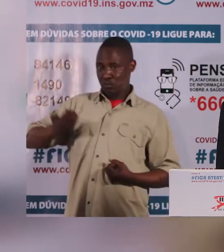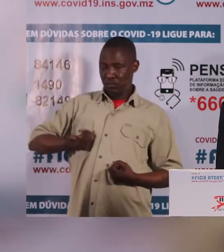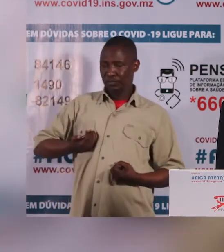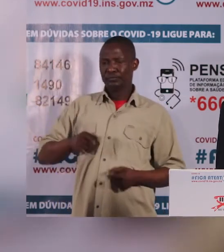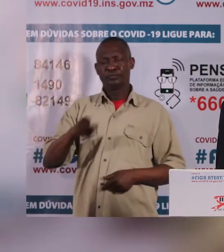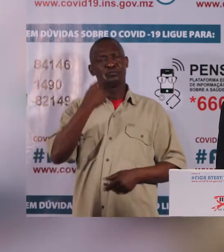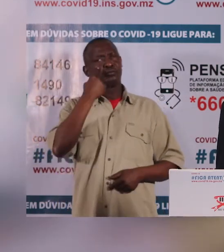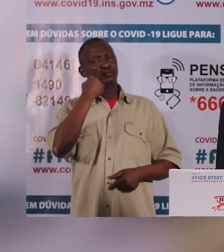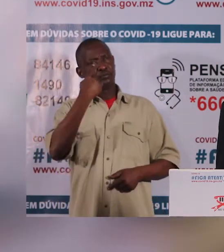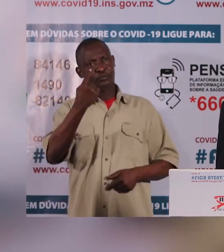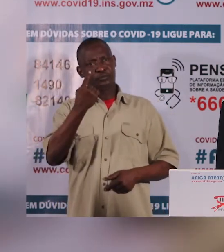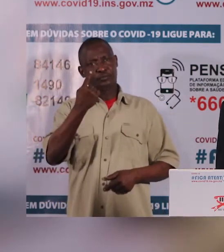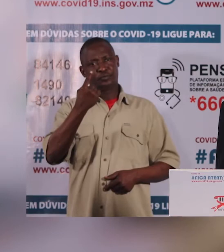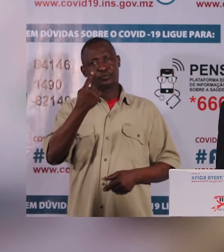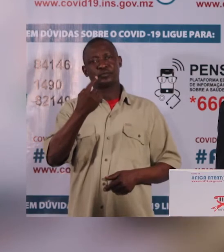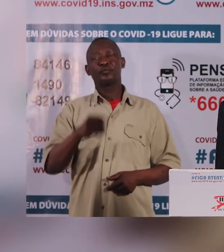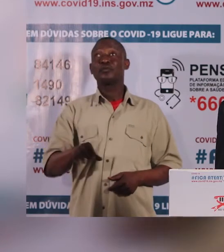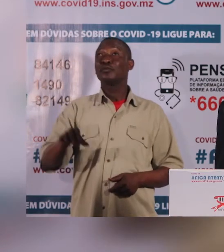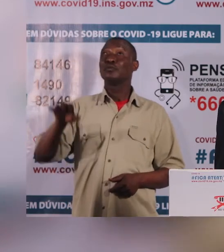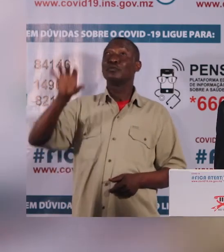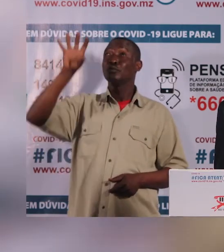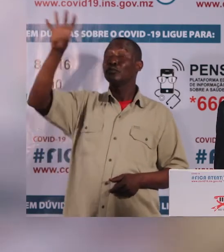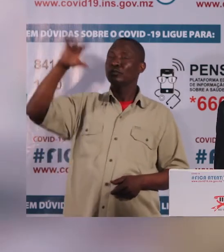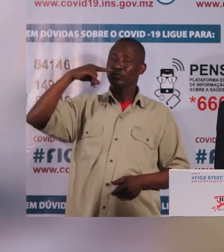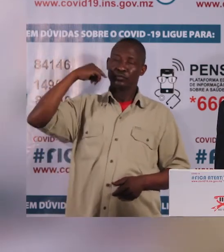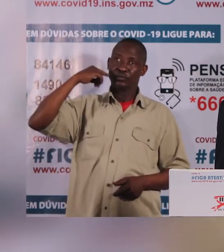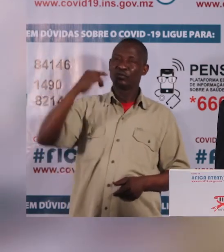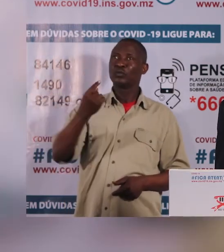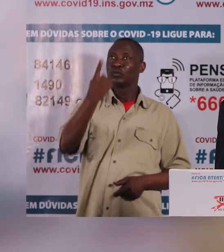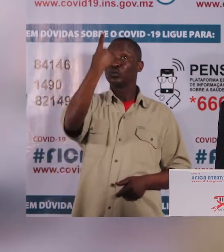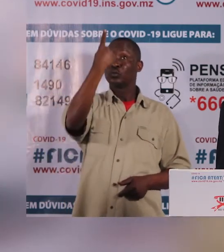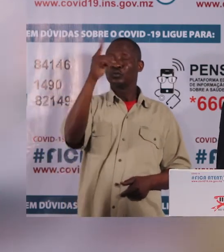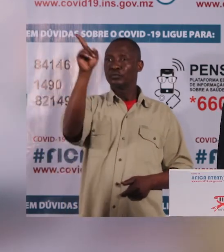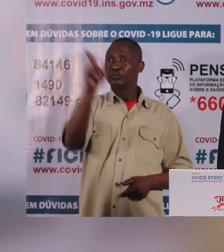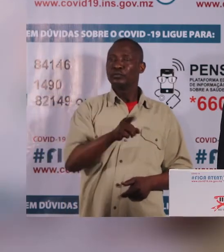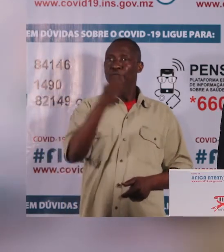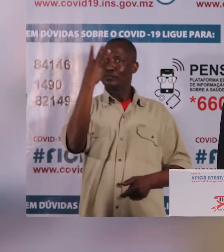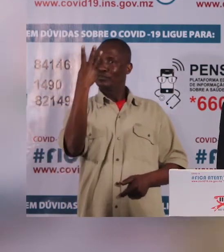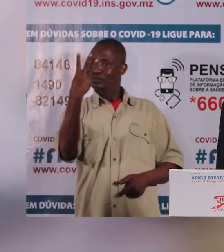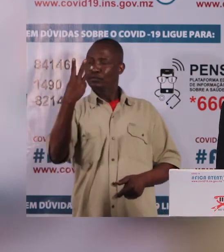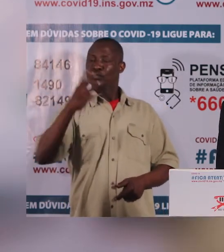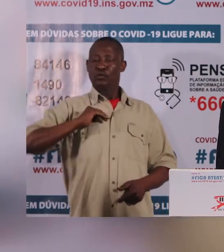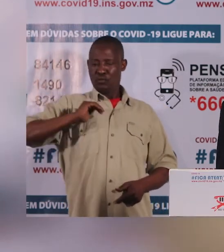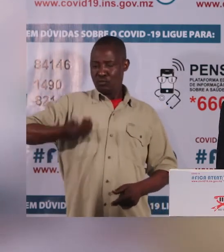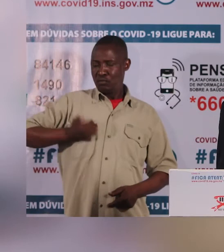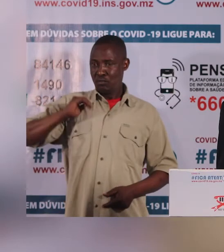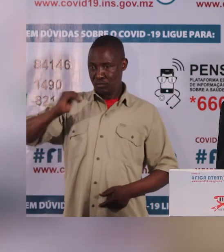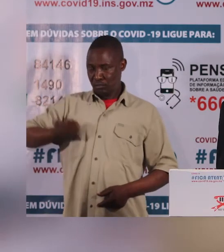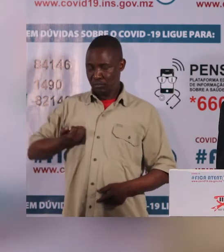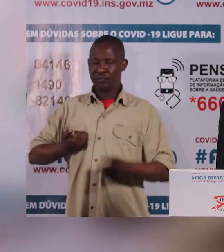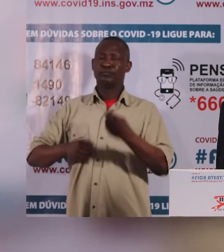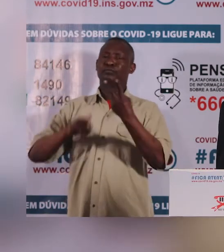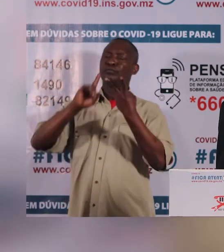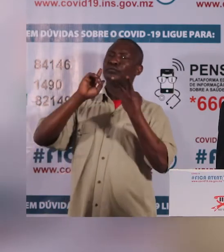dos nossos casos na cidade de Pemba são em mulheres. Temos também, principalmente, uma dominância